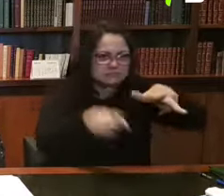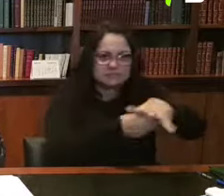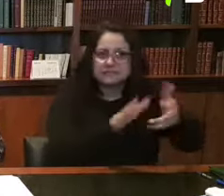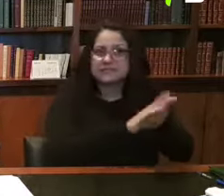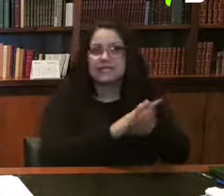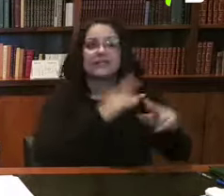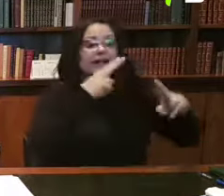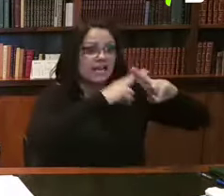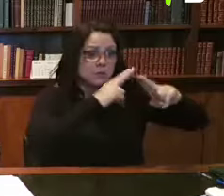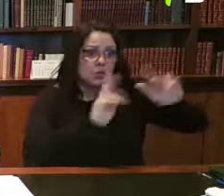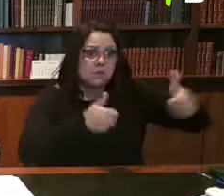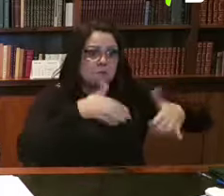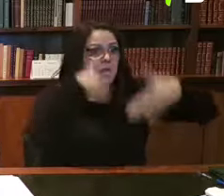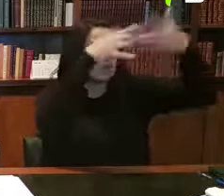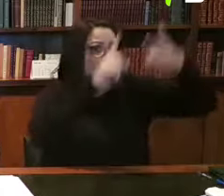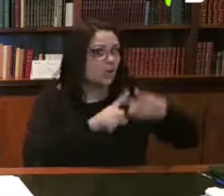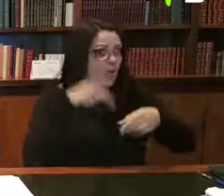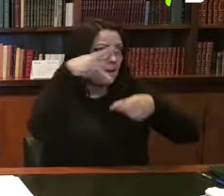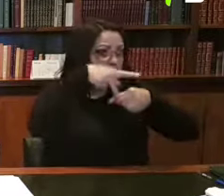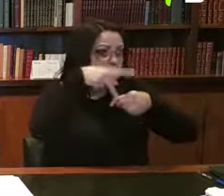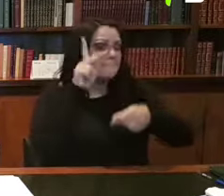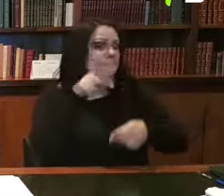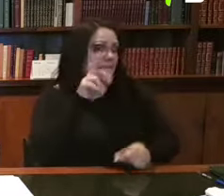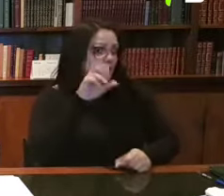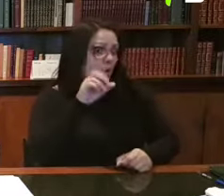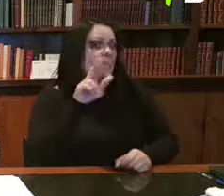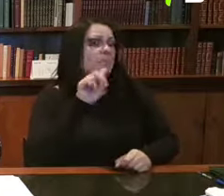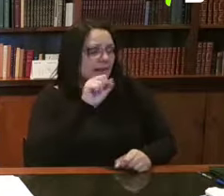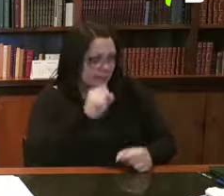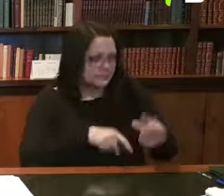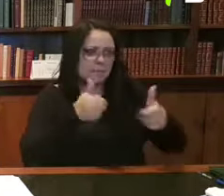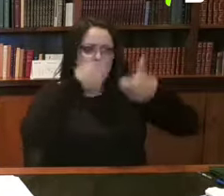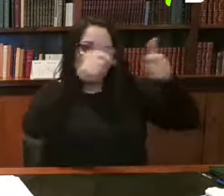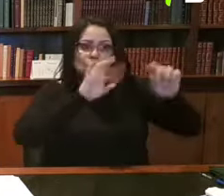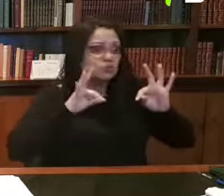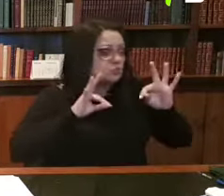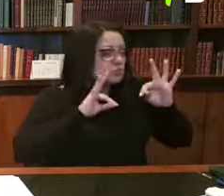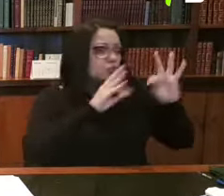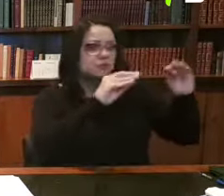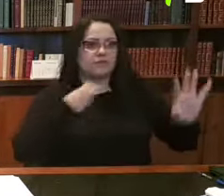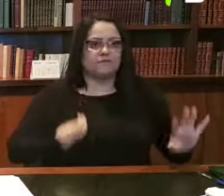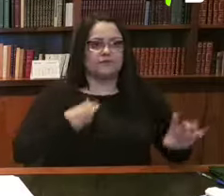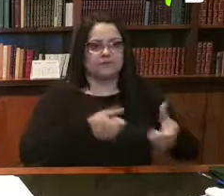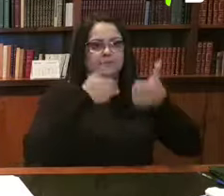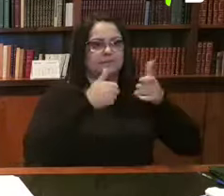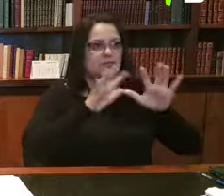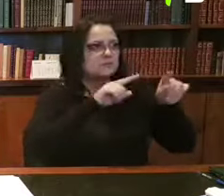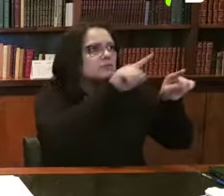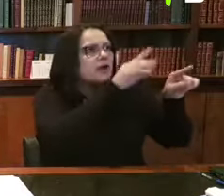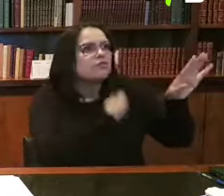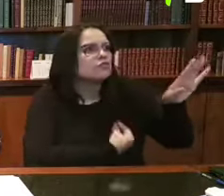prejuízo melhorou a caixa econômica muito melhor a petrobras se recuperou tá tudo funcionando melhor agora nós temos que